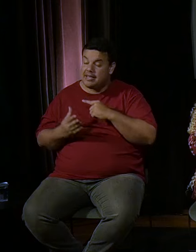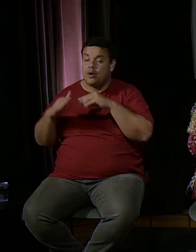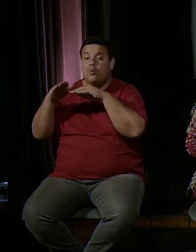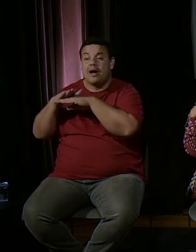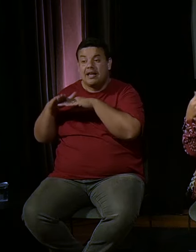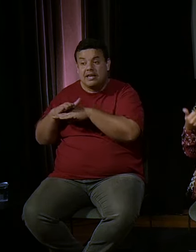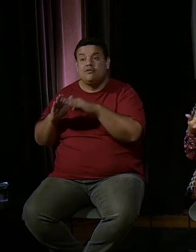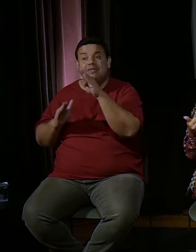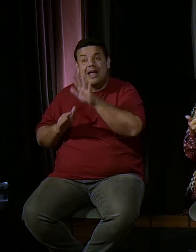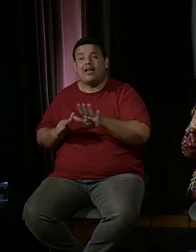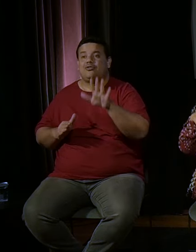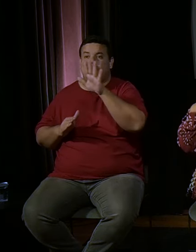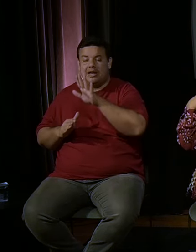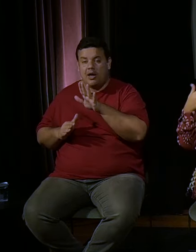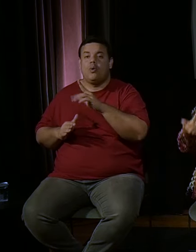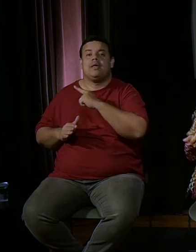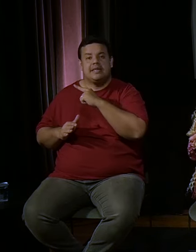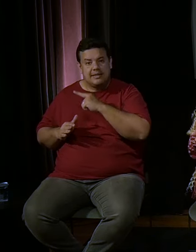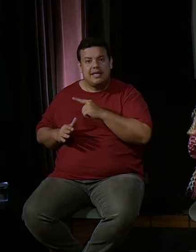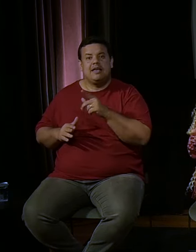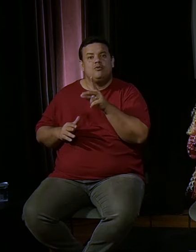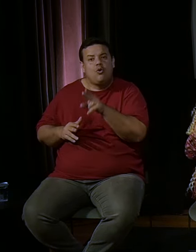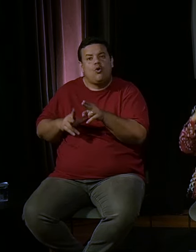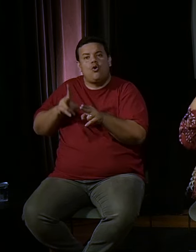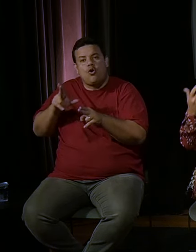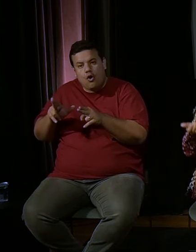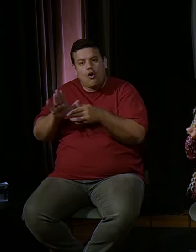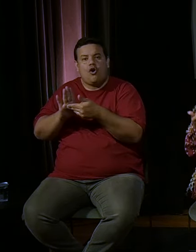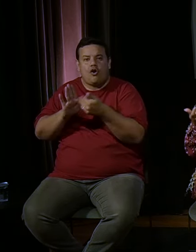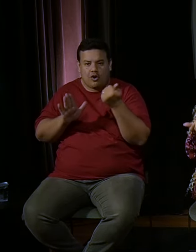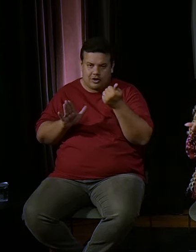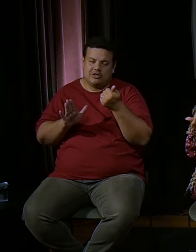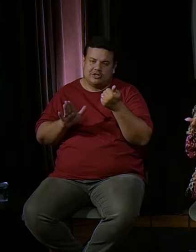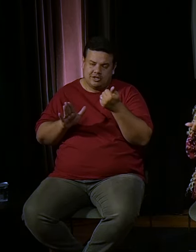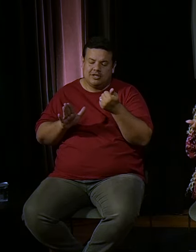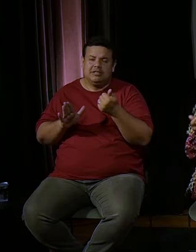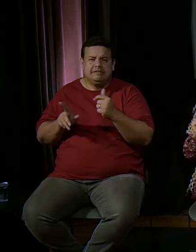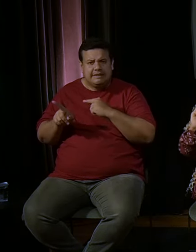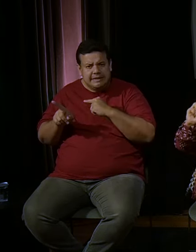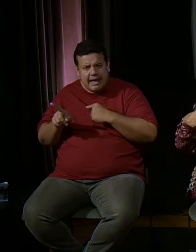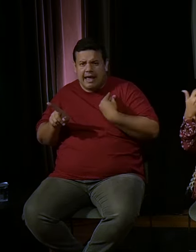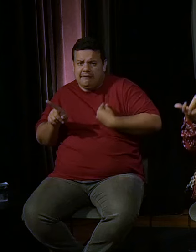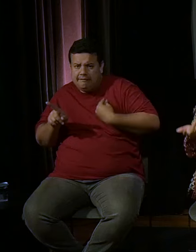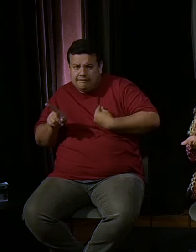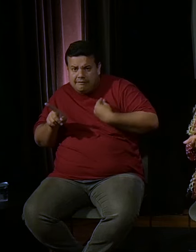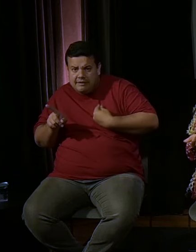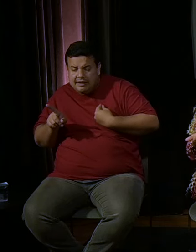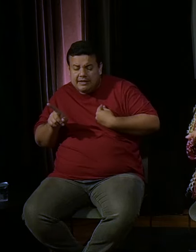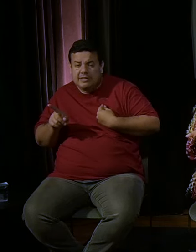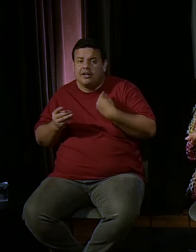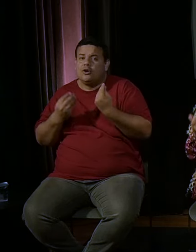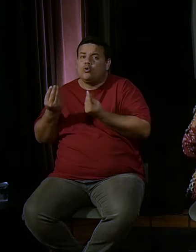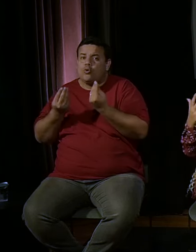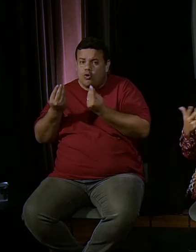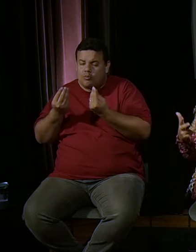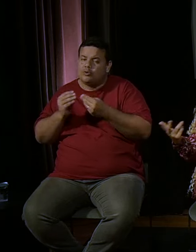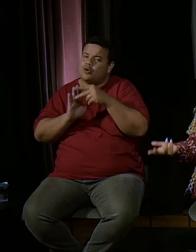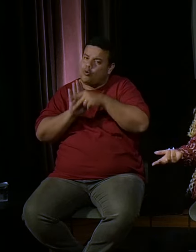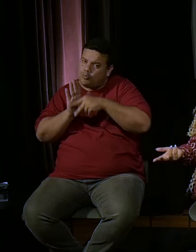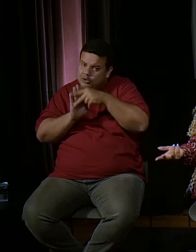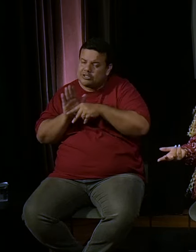Então, é descobrir se existe, né, quais condições estão, e isso demandaria um projeto